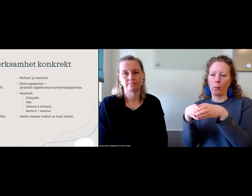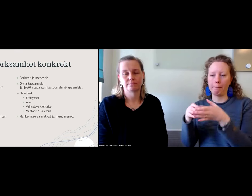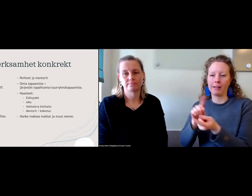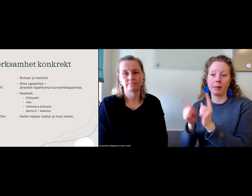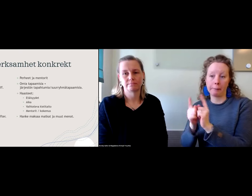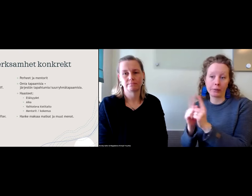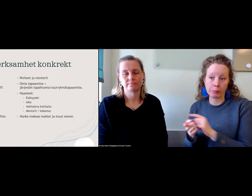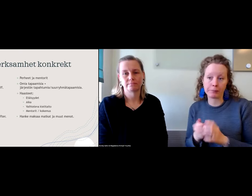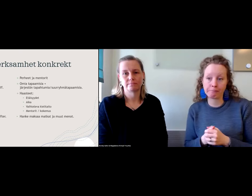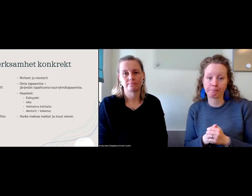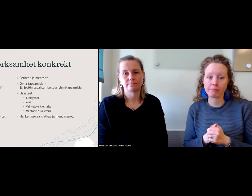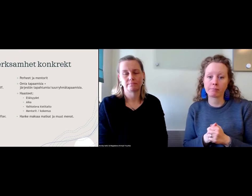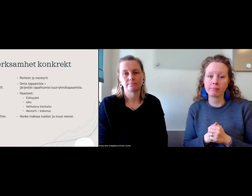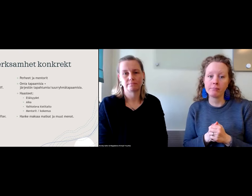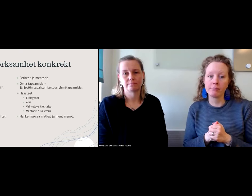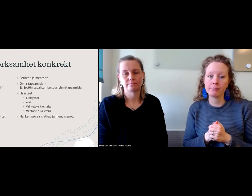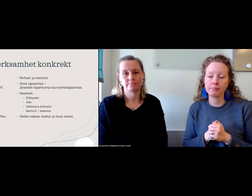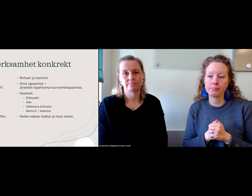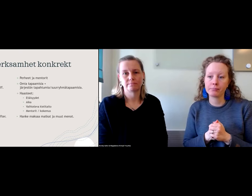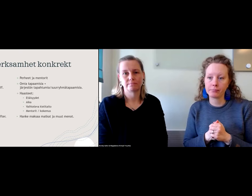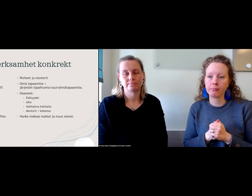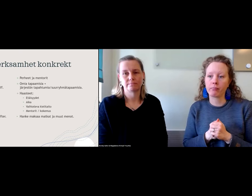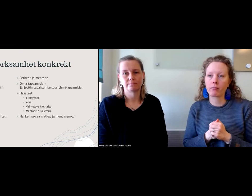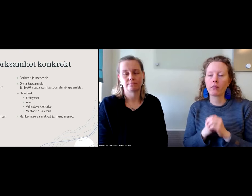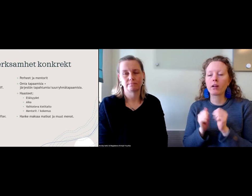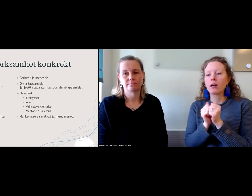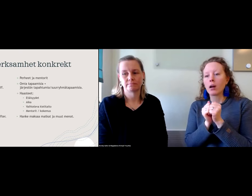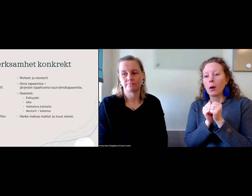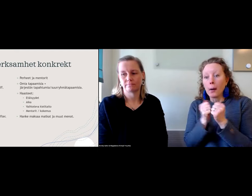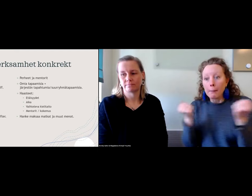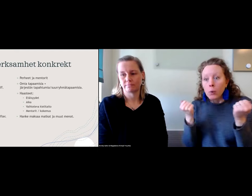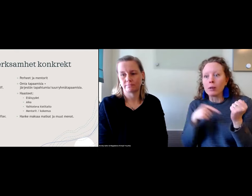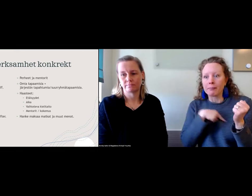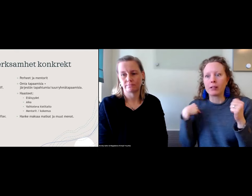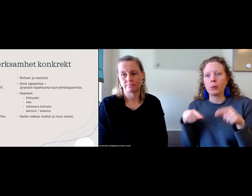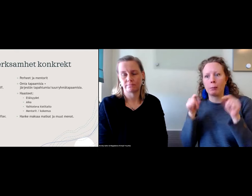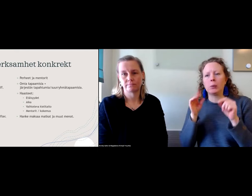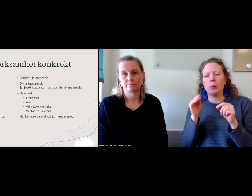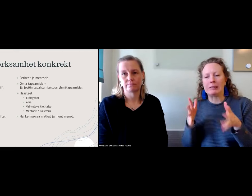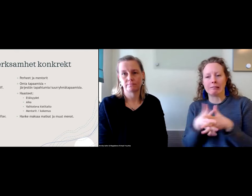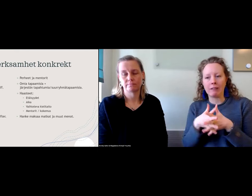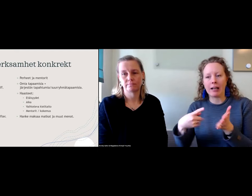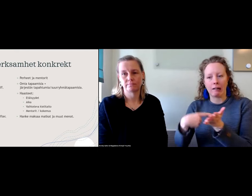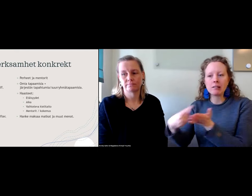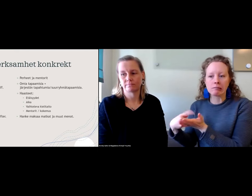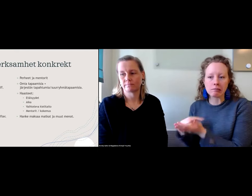joka helpottaa perheen osallistumista. Ja voidaan myös ryhmätapaamisia järjestää.